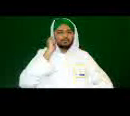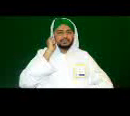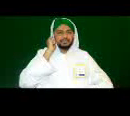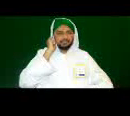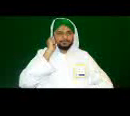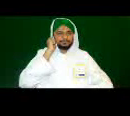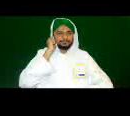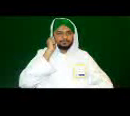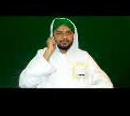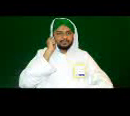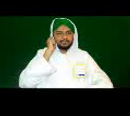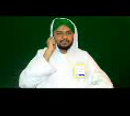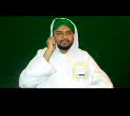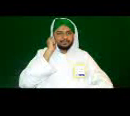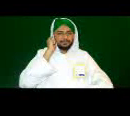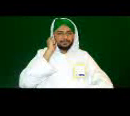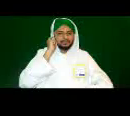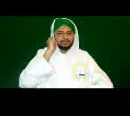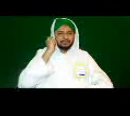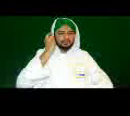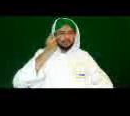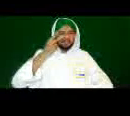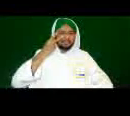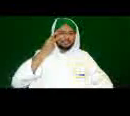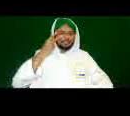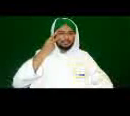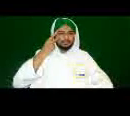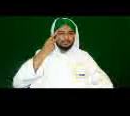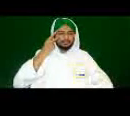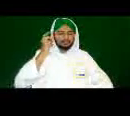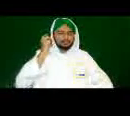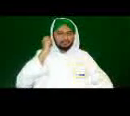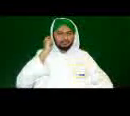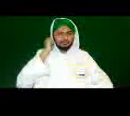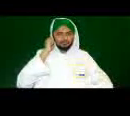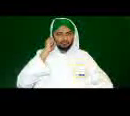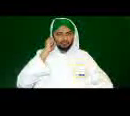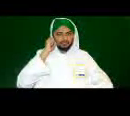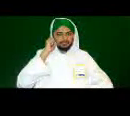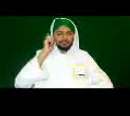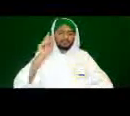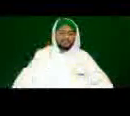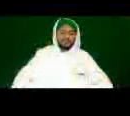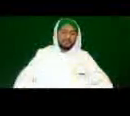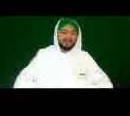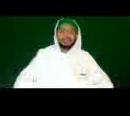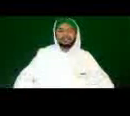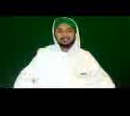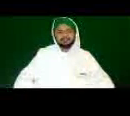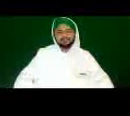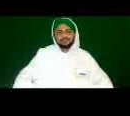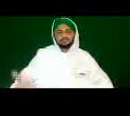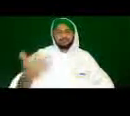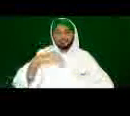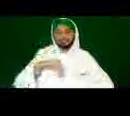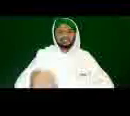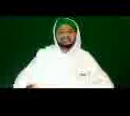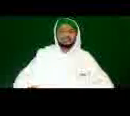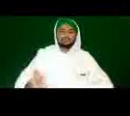سننا، ٹھیک ہے. دیکھنا، سننا. آنا، کوئی آتا ہے جیسا نا